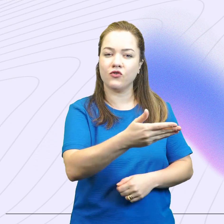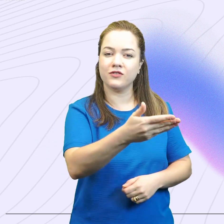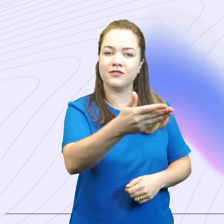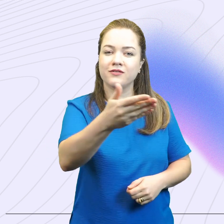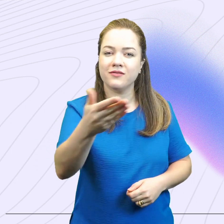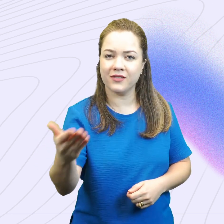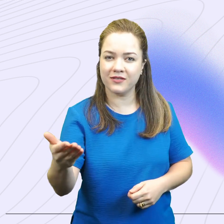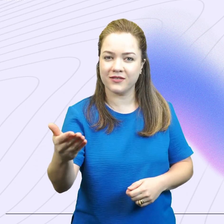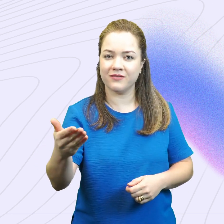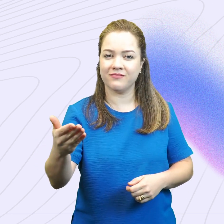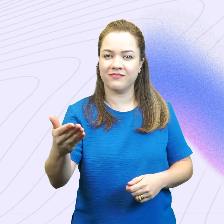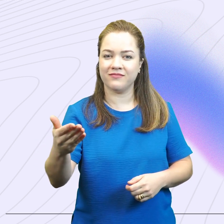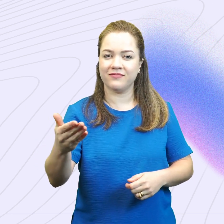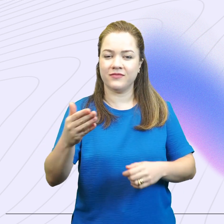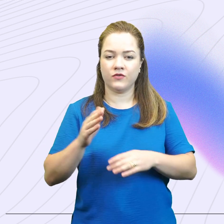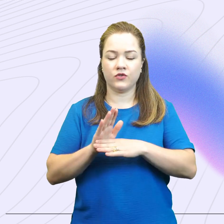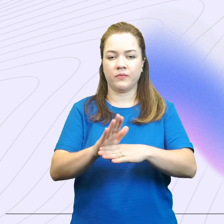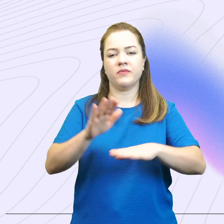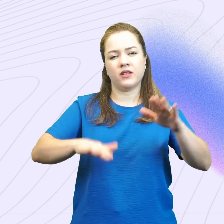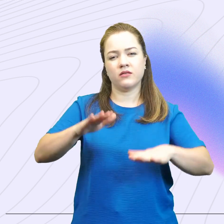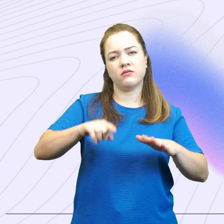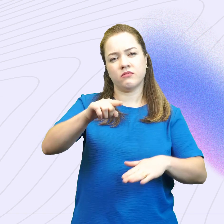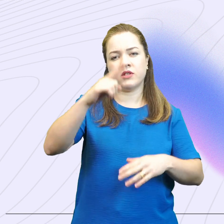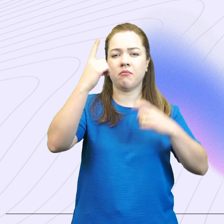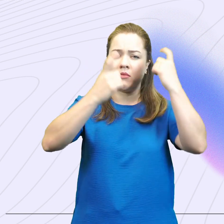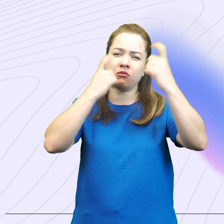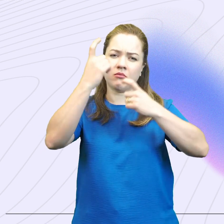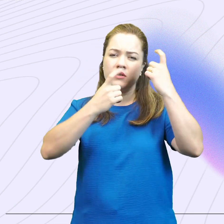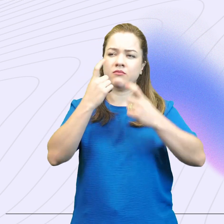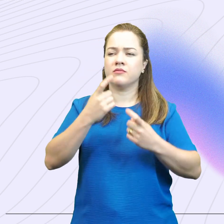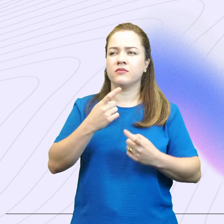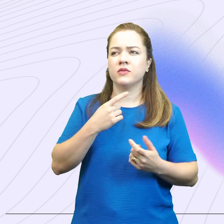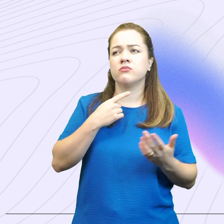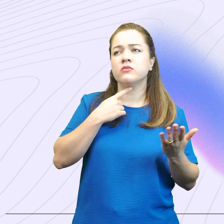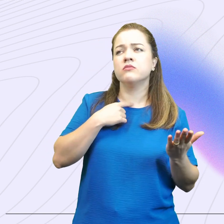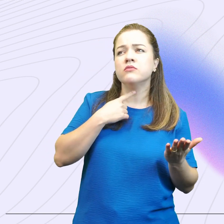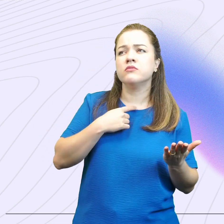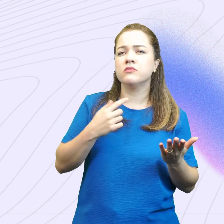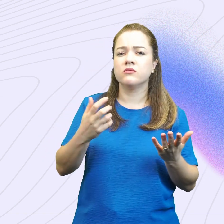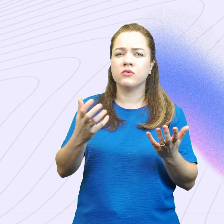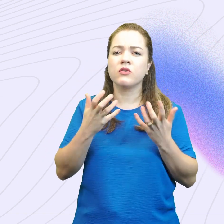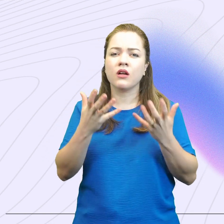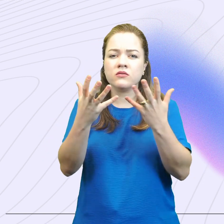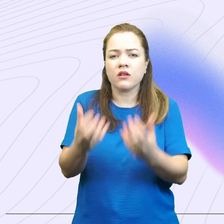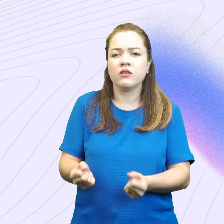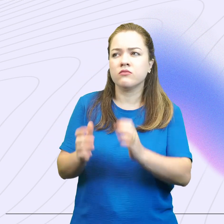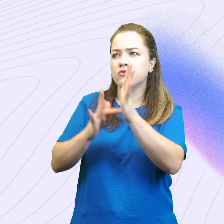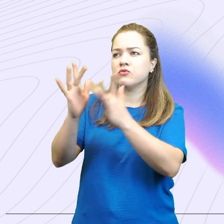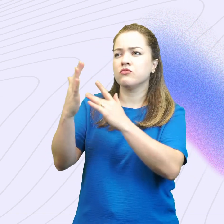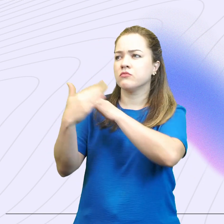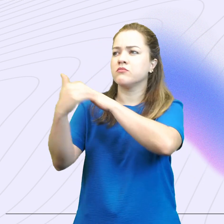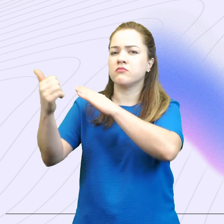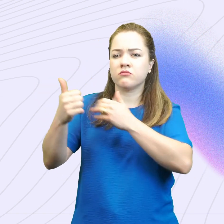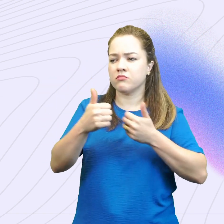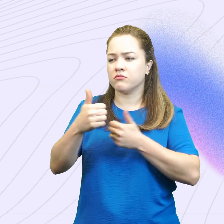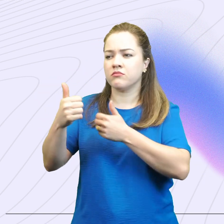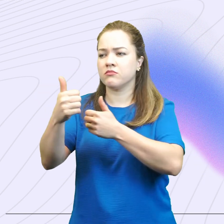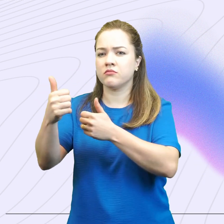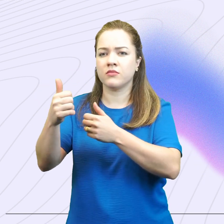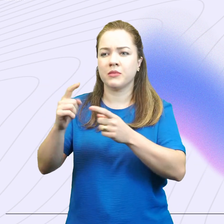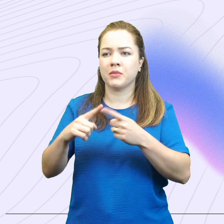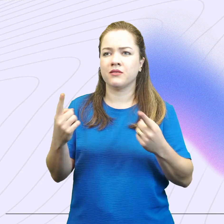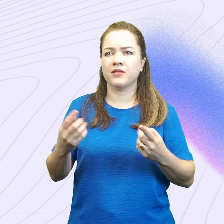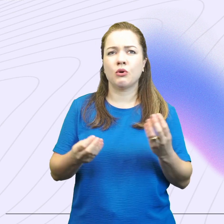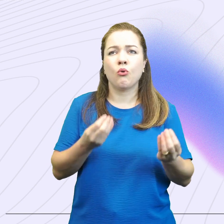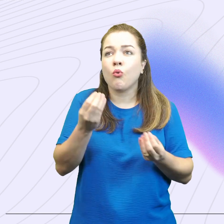que uma das suas preocupações, ao desejar e aceitar o convite do Mestre para segui-lo, seja